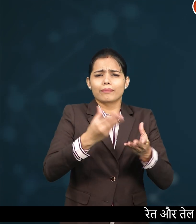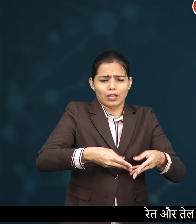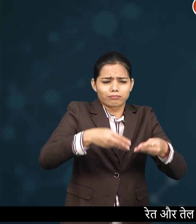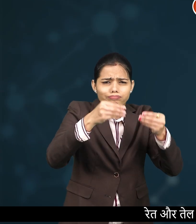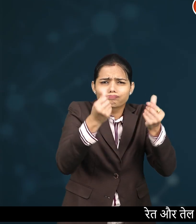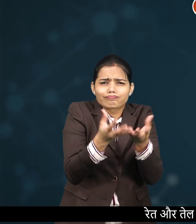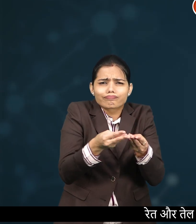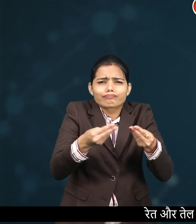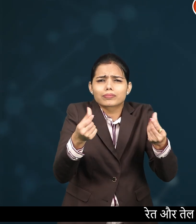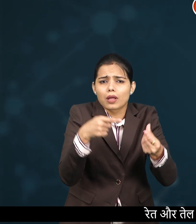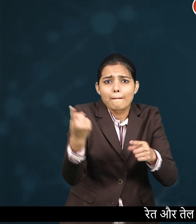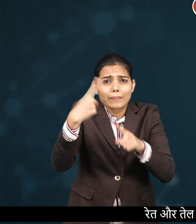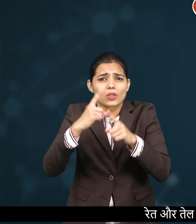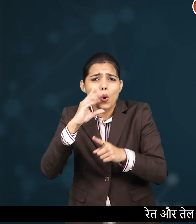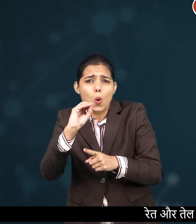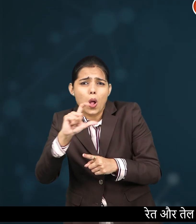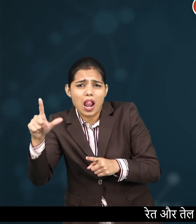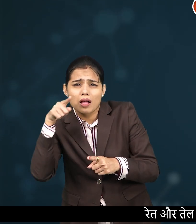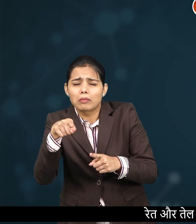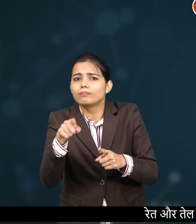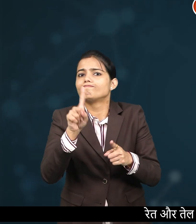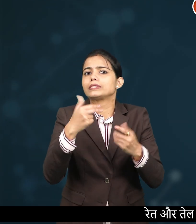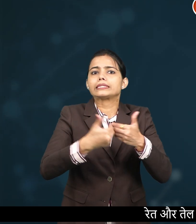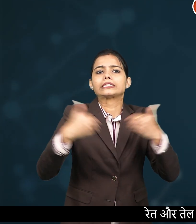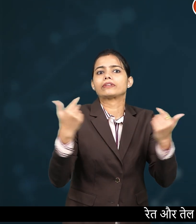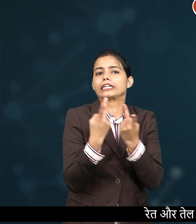रेत और तेल पानी में नहीं घुलते, अविलेय।